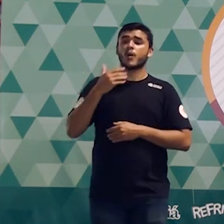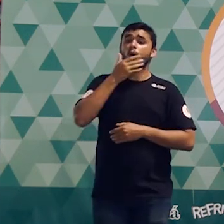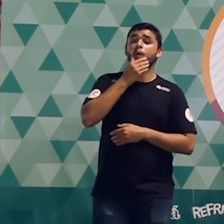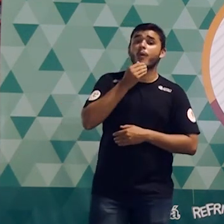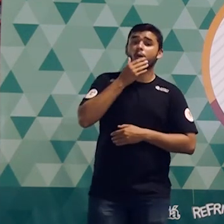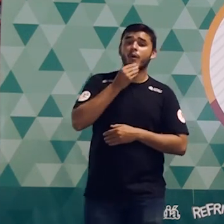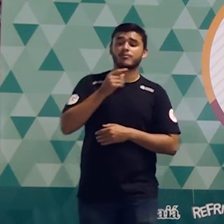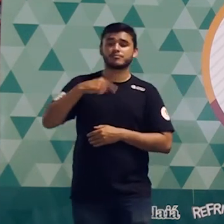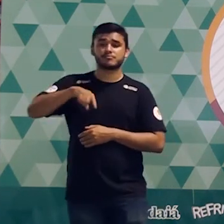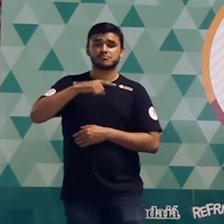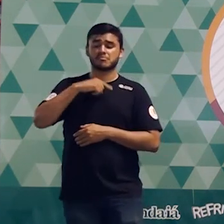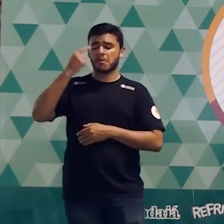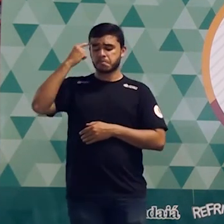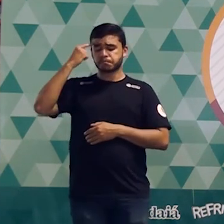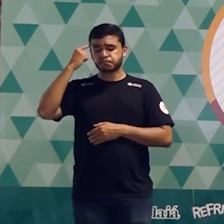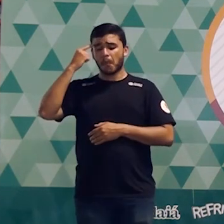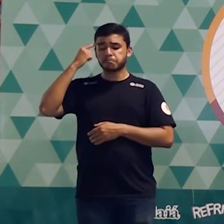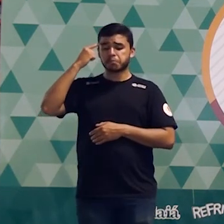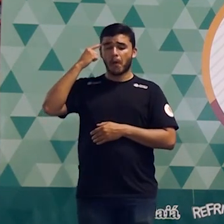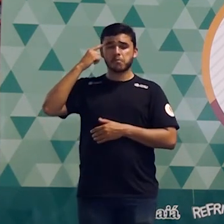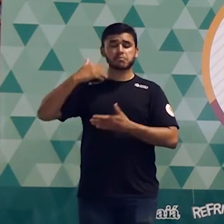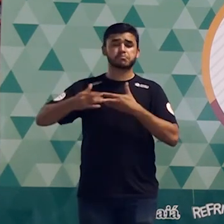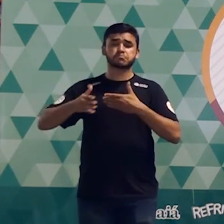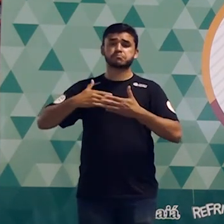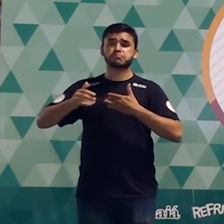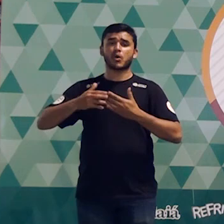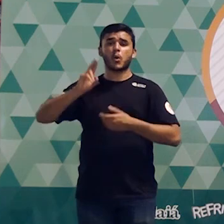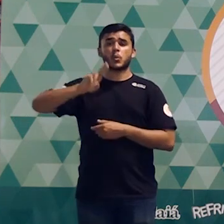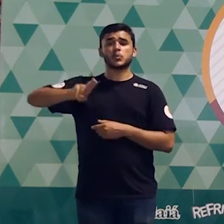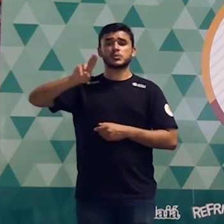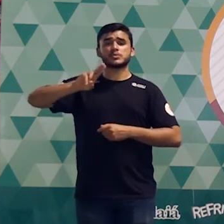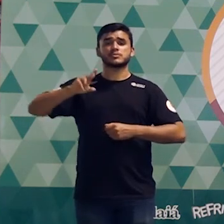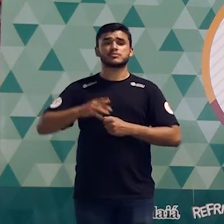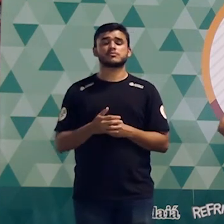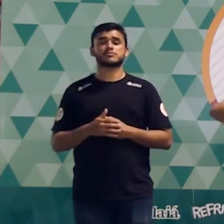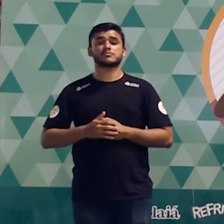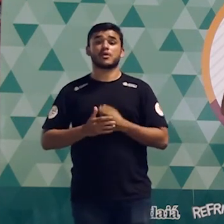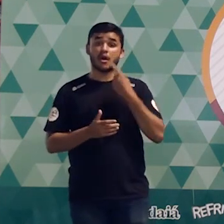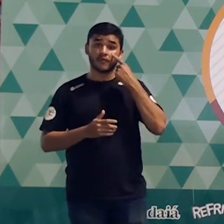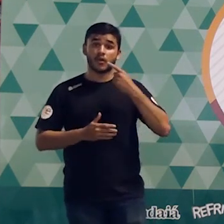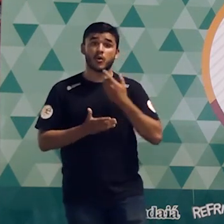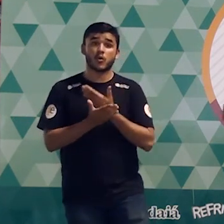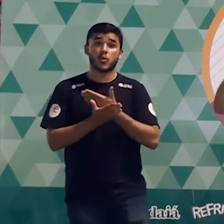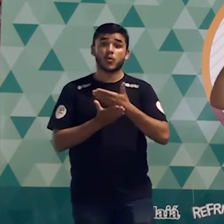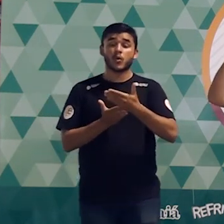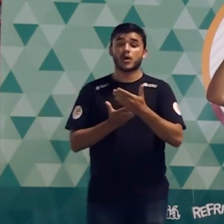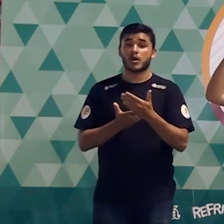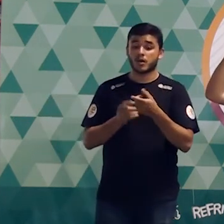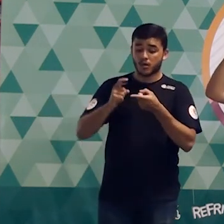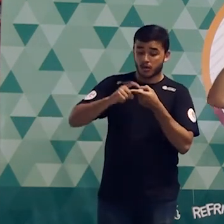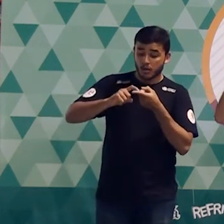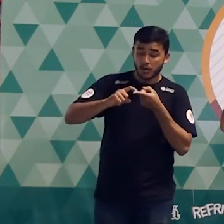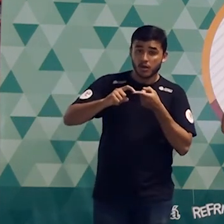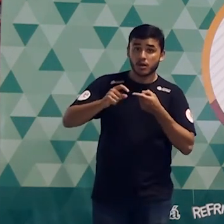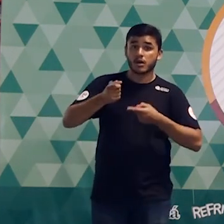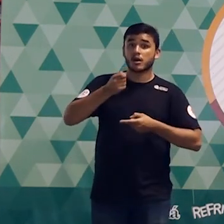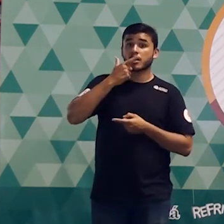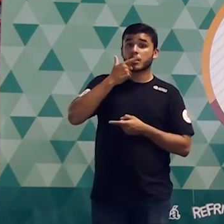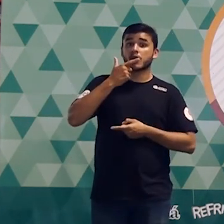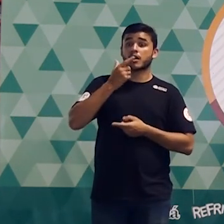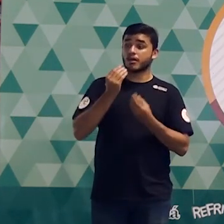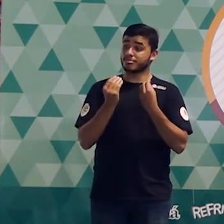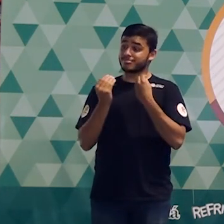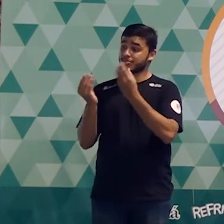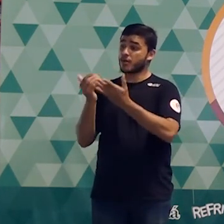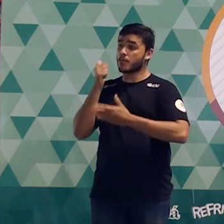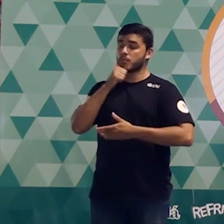meu amigo. E os homens não ligavam para esse tipo de coisa. Quando é que se começou a controlar a natalidade? Quando a pílula anticoncepcional existiu e ficou na mão da